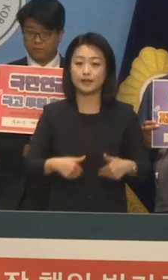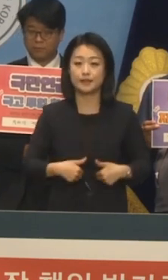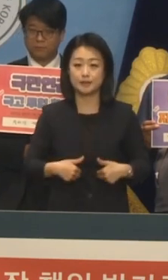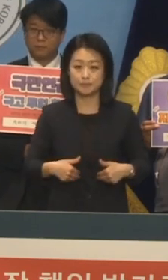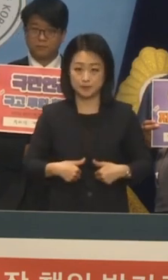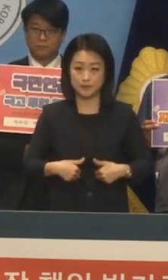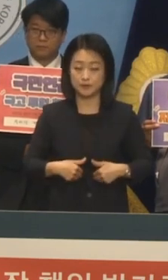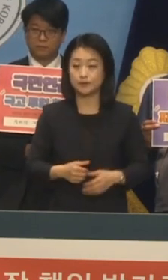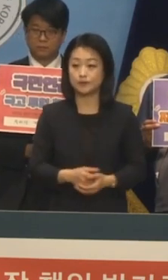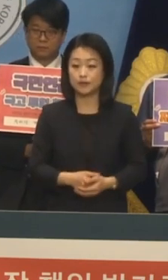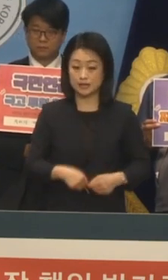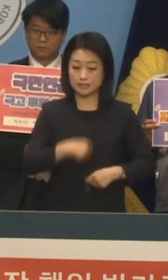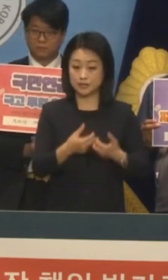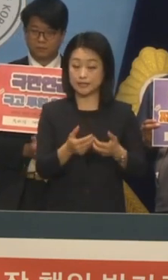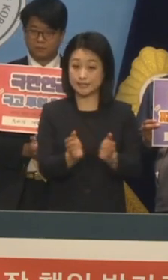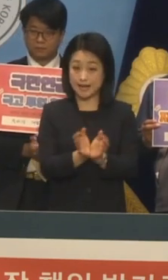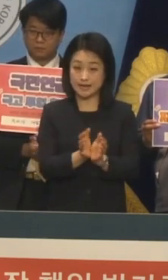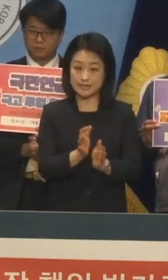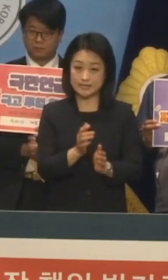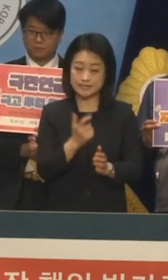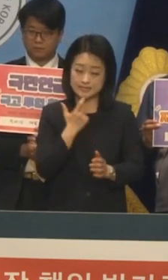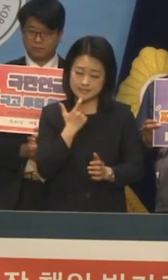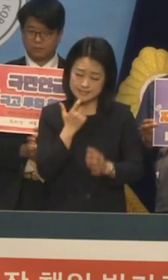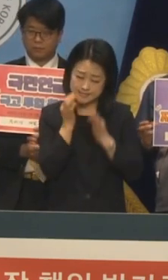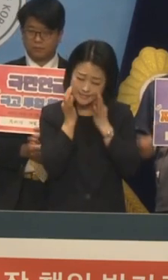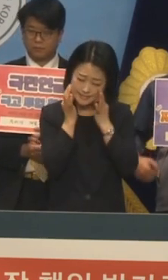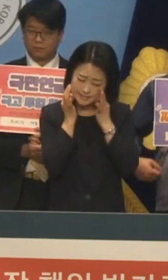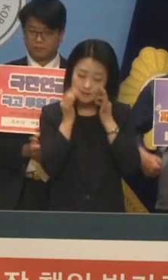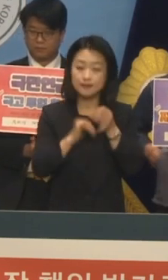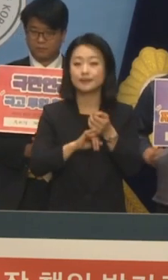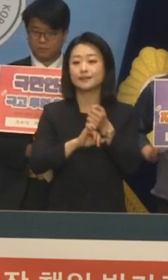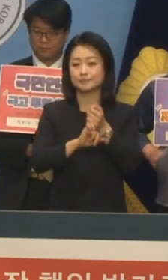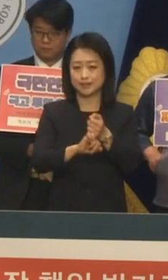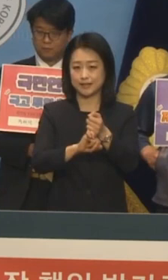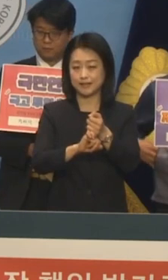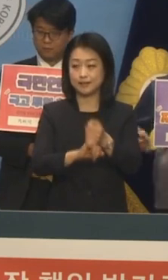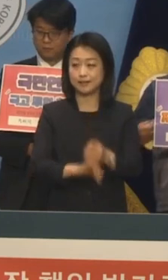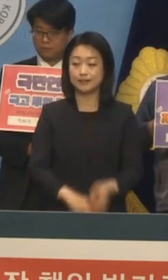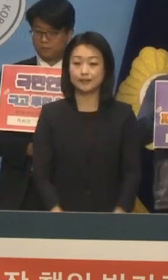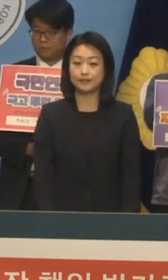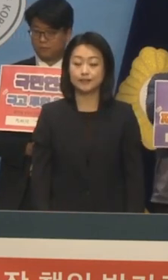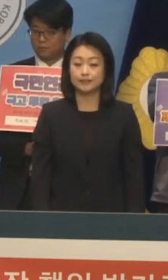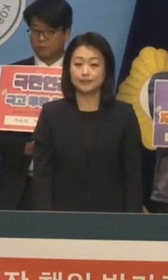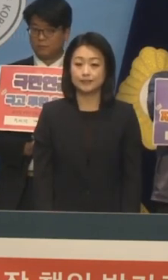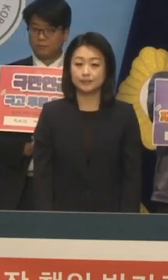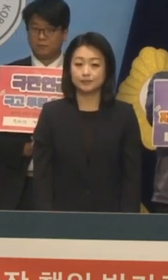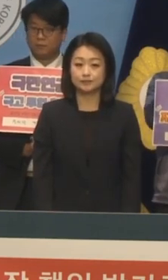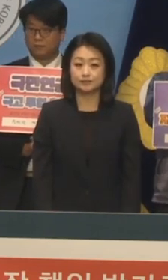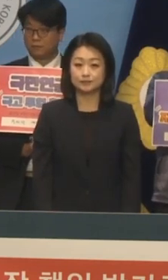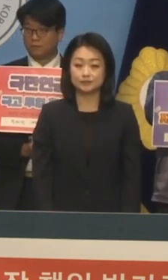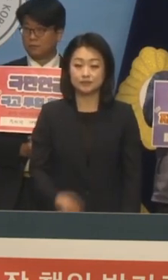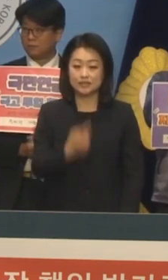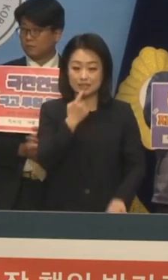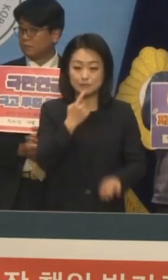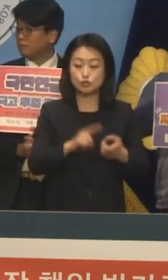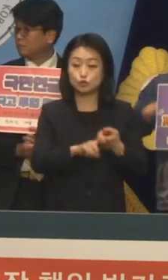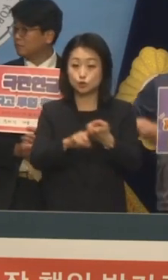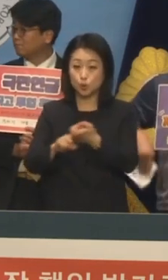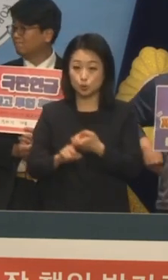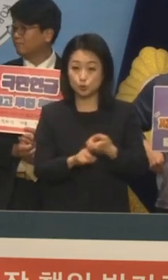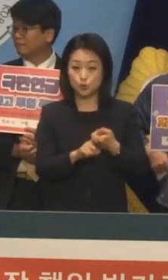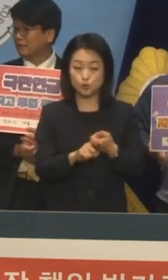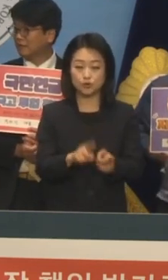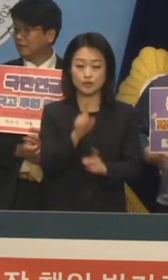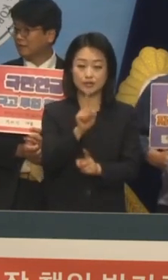합니다. 정의당이 끝까지 노력하겠습니다. 네, 이어서 민주노총의 이태한